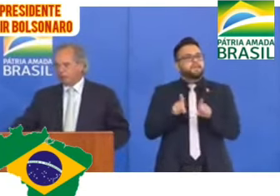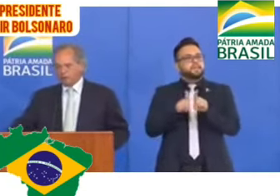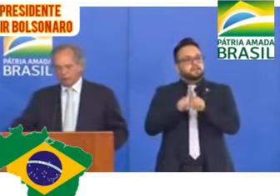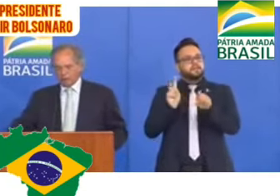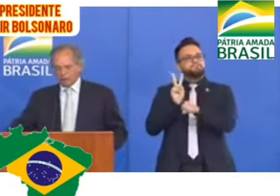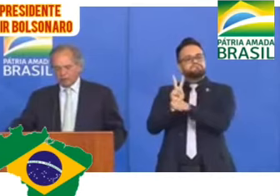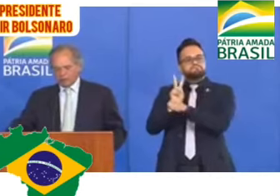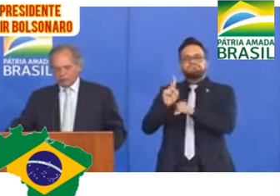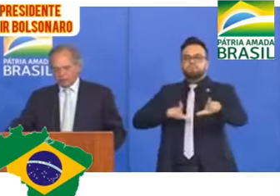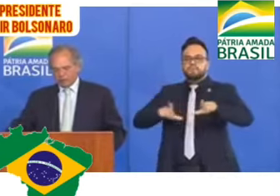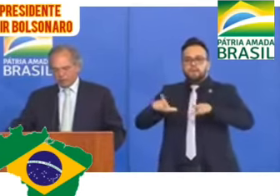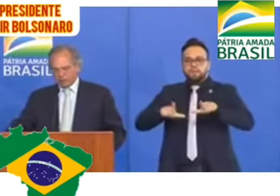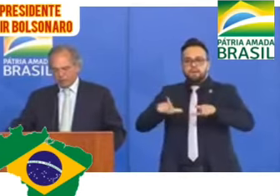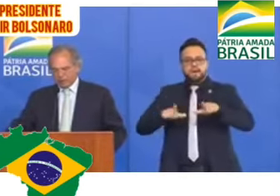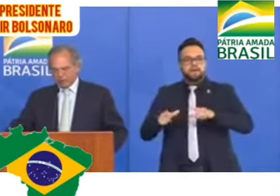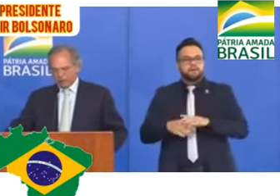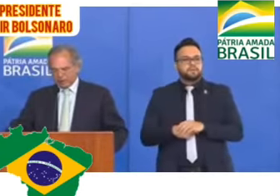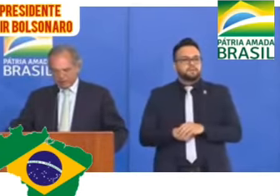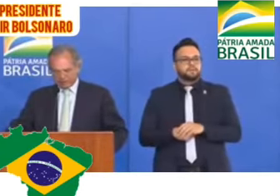empregos.